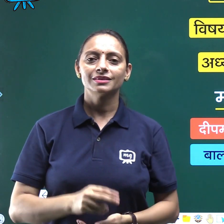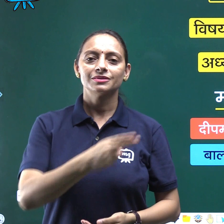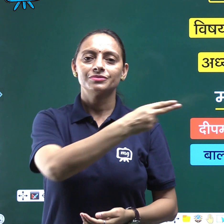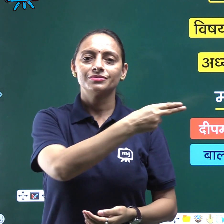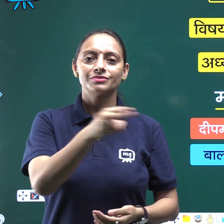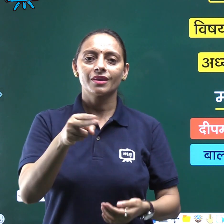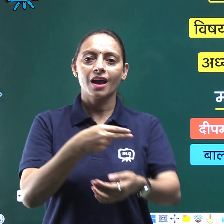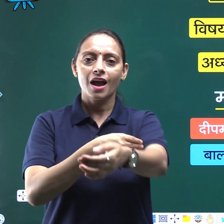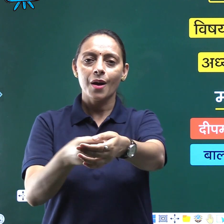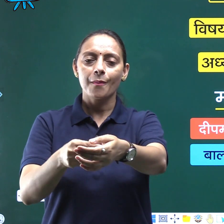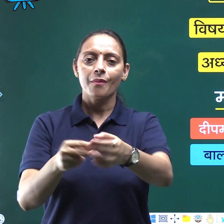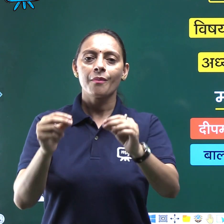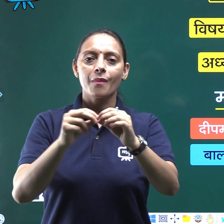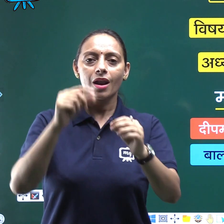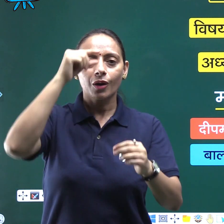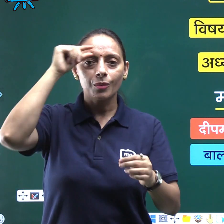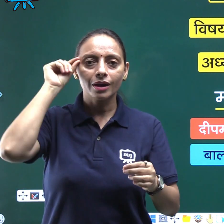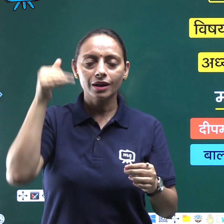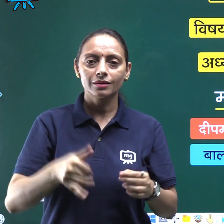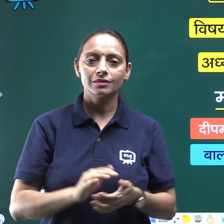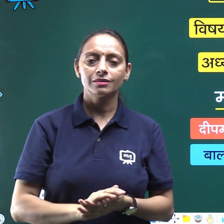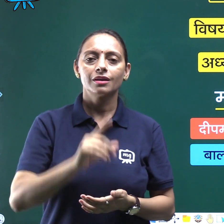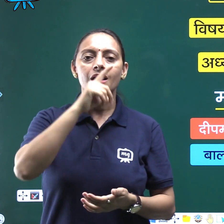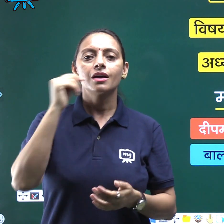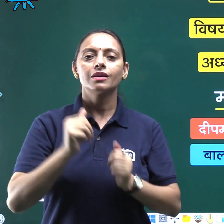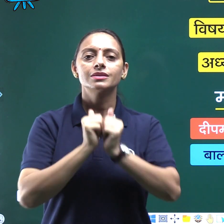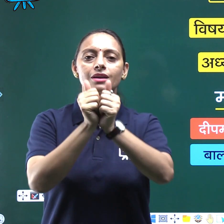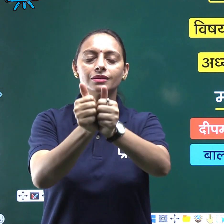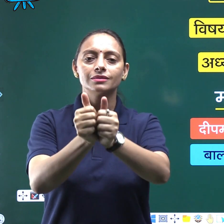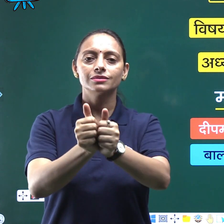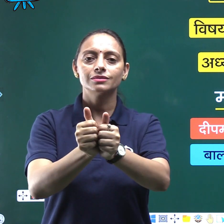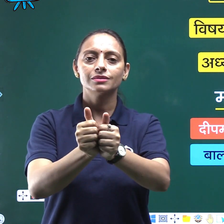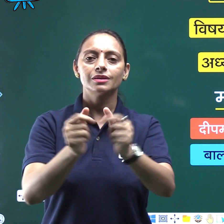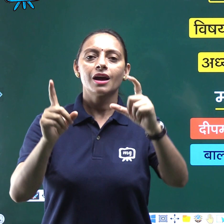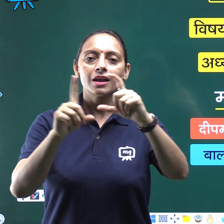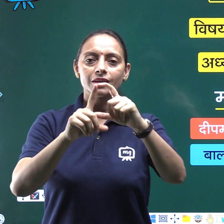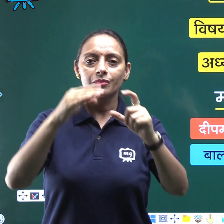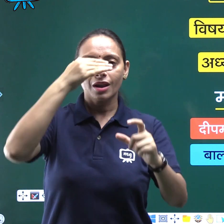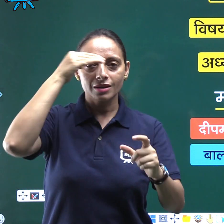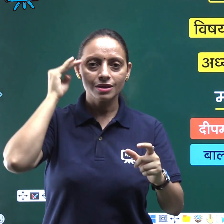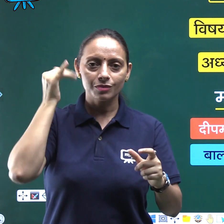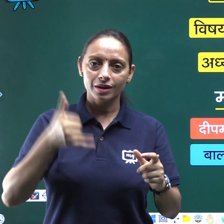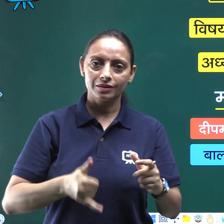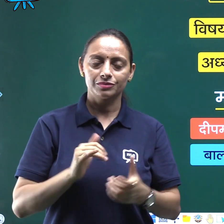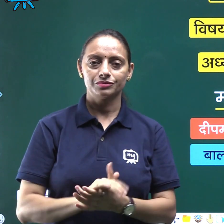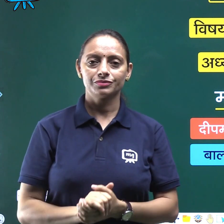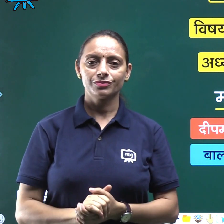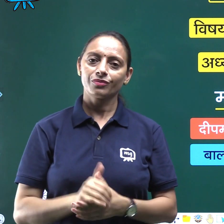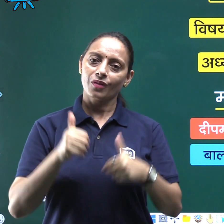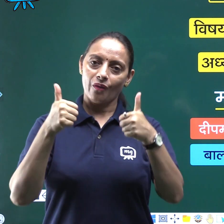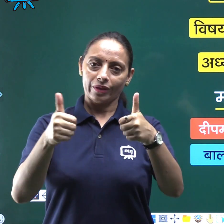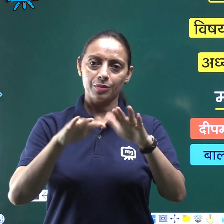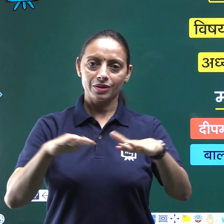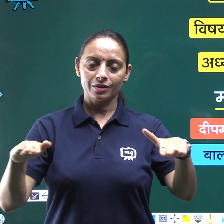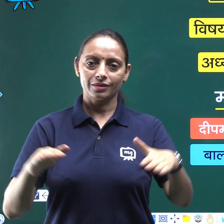मेरा नाम बाला कुमारी है और मेरे साथ दीपमाला शर्मा है, ठीक है